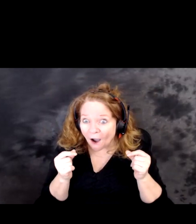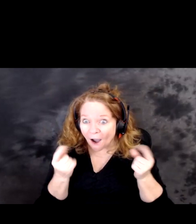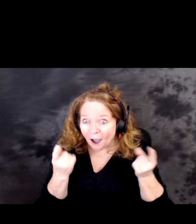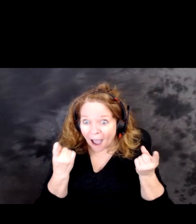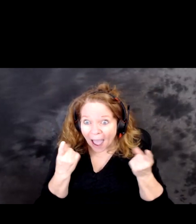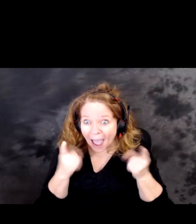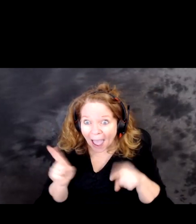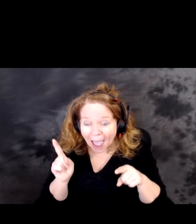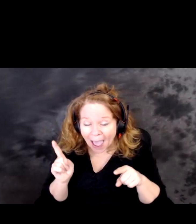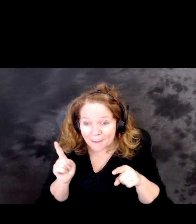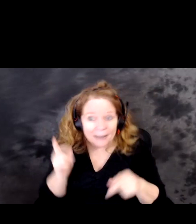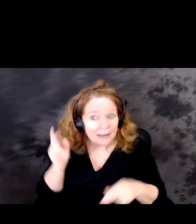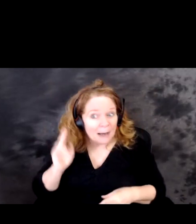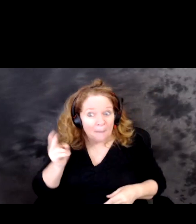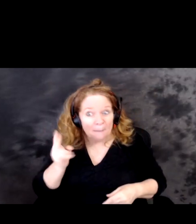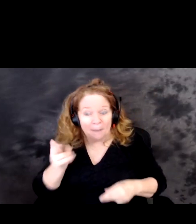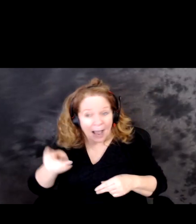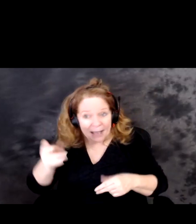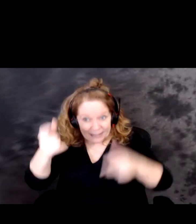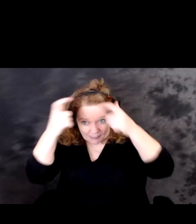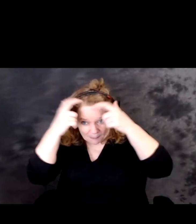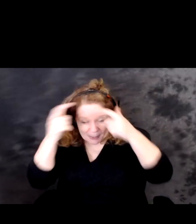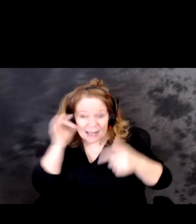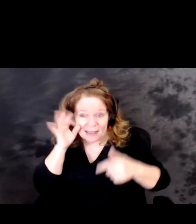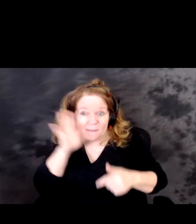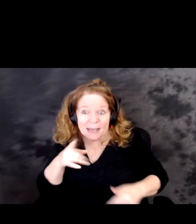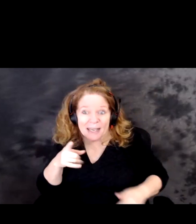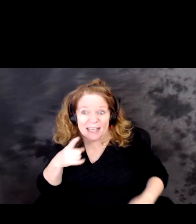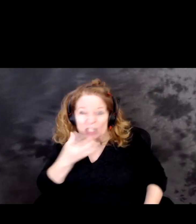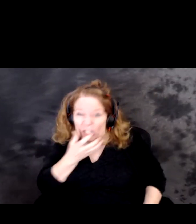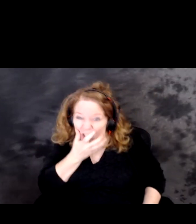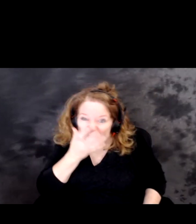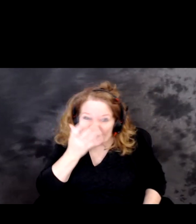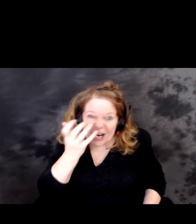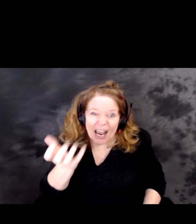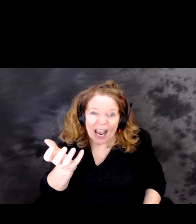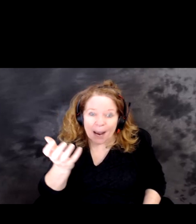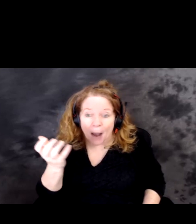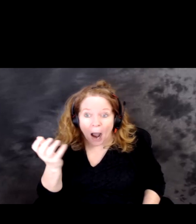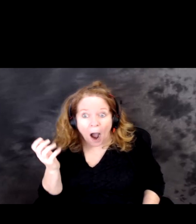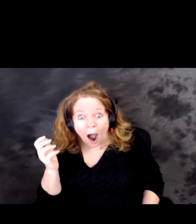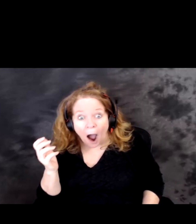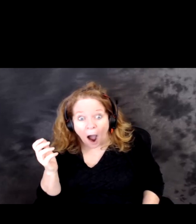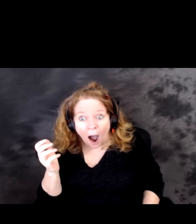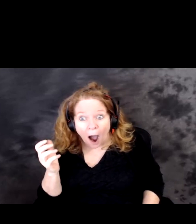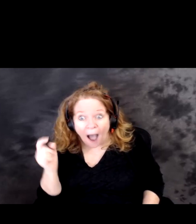Y de repente, la abejita, Buzzing Bee, dijo,